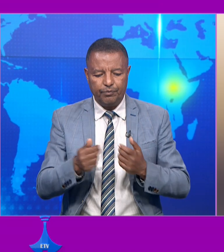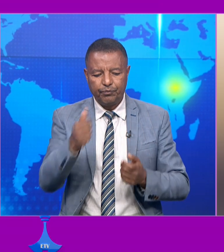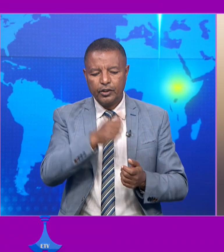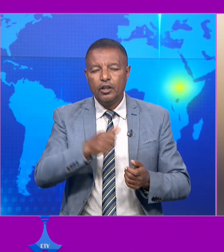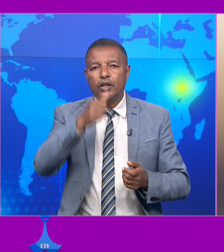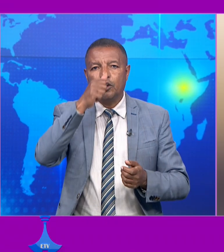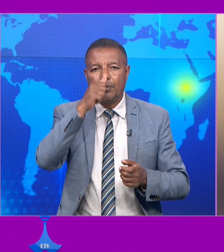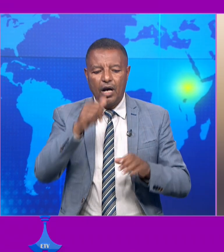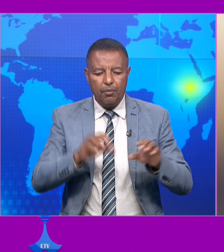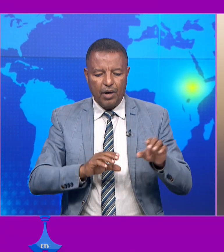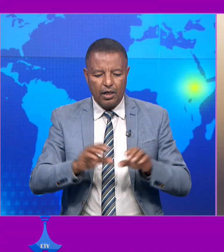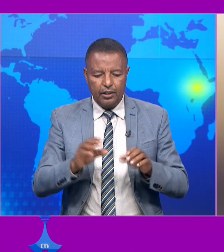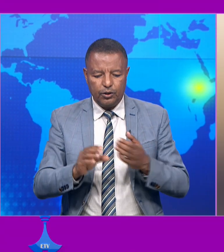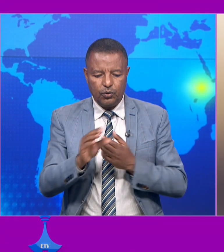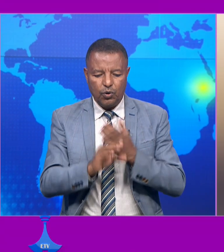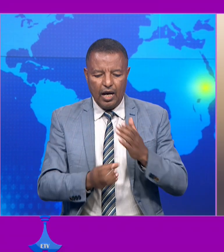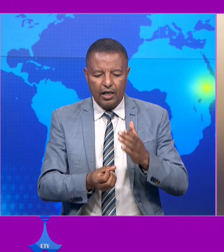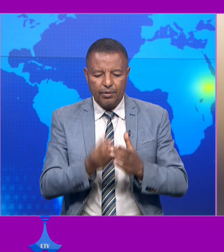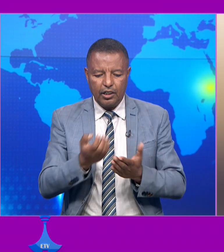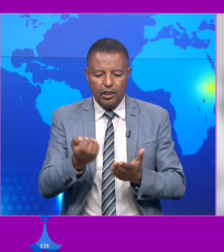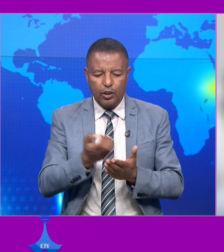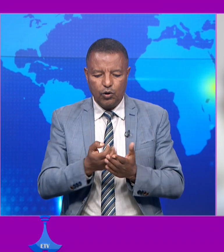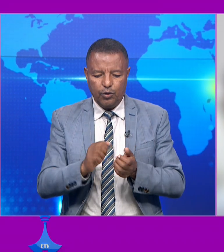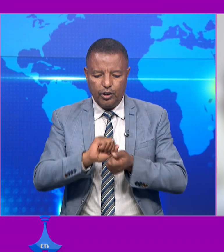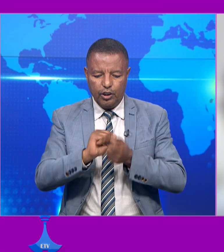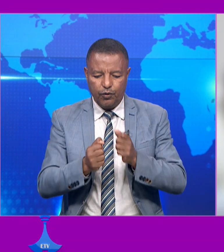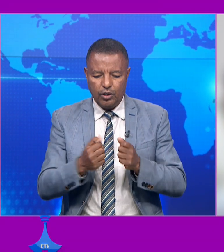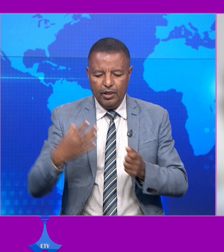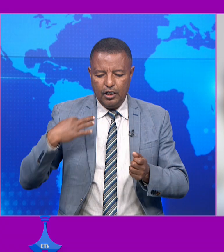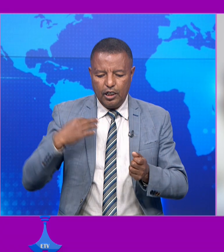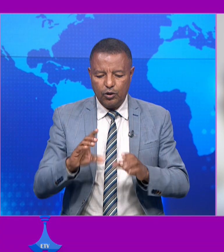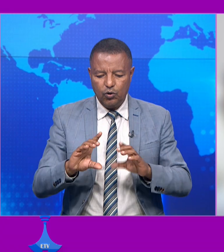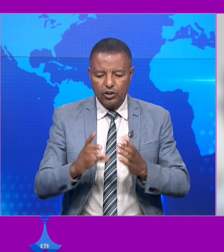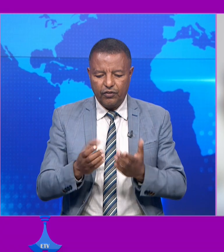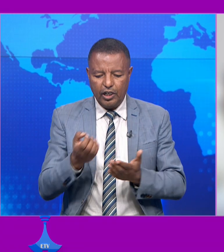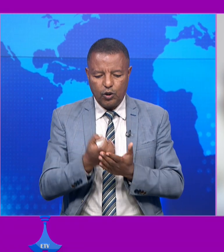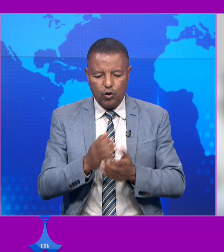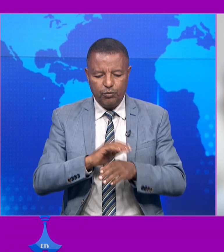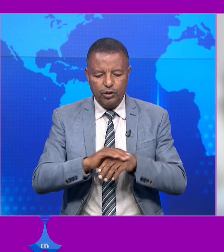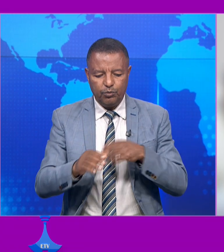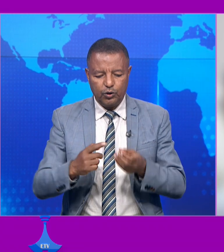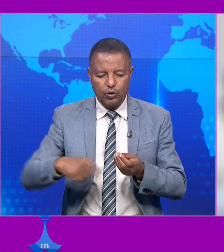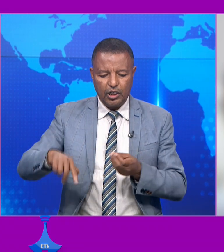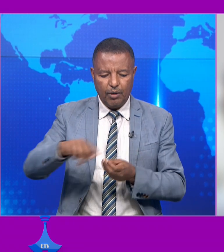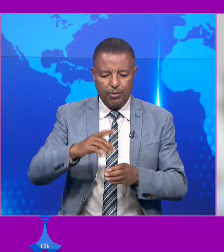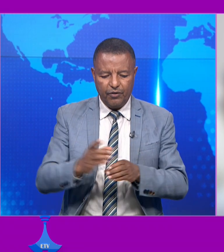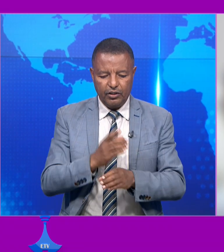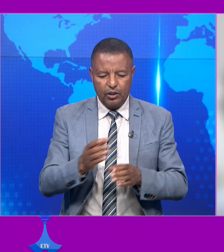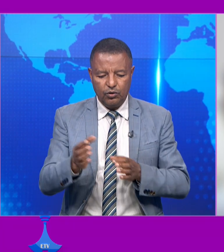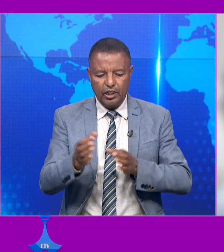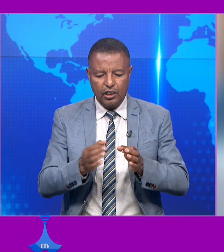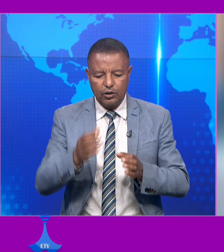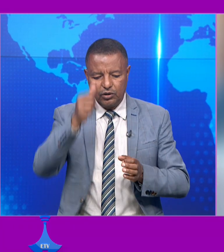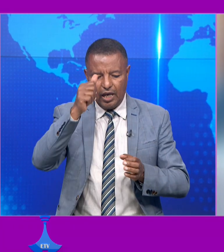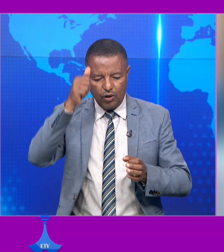ተወያይተዋል። ኢትዮጵያ ባካሄደችው አገር በቀል ኢኮኖሚ ሪፎርም ለግሉ ክፍለ ኢኮኖሚ ምቹ ከባቢ